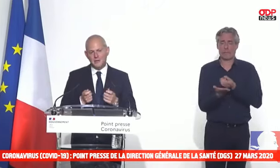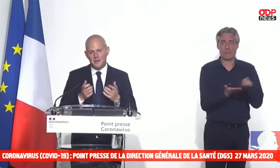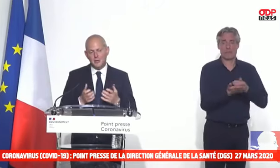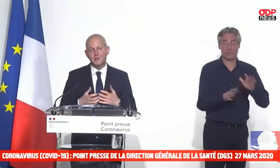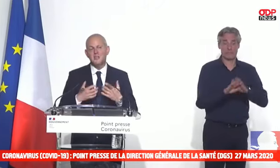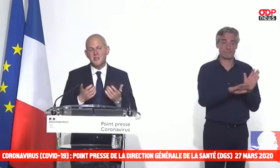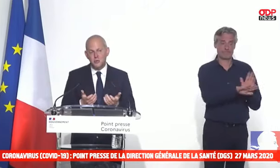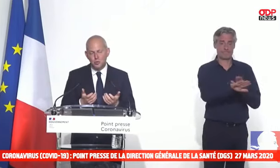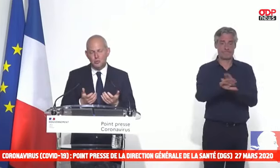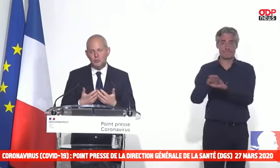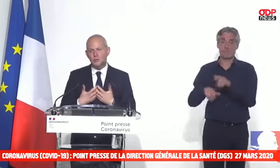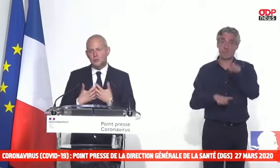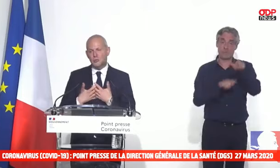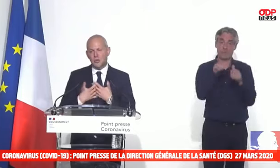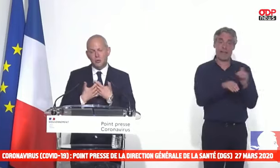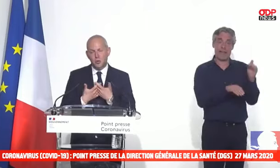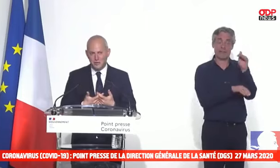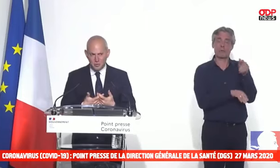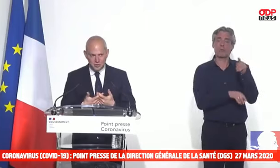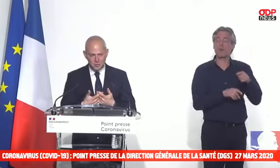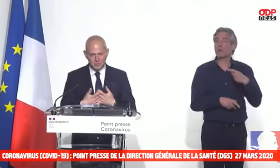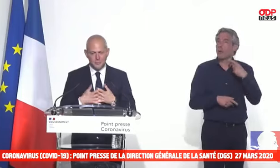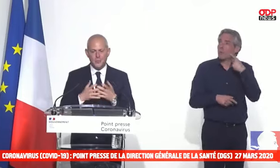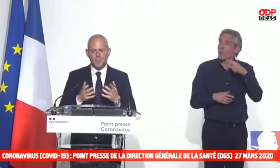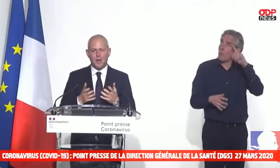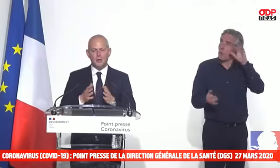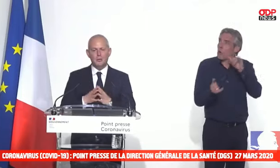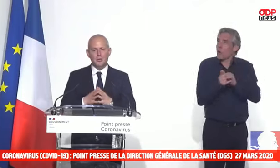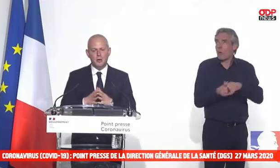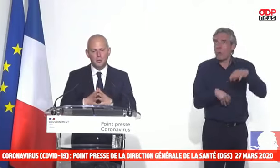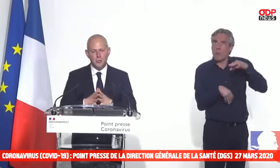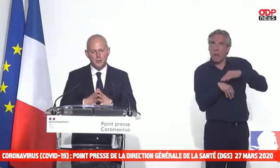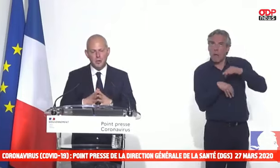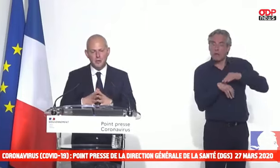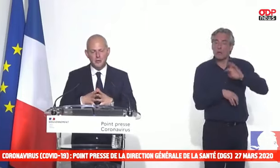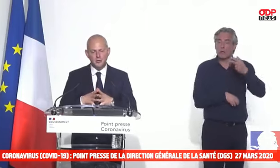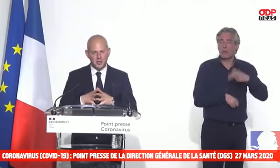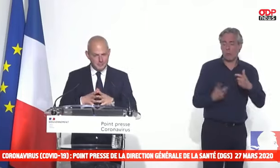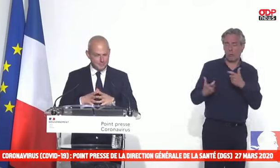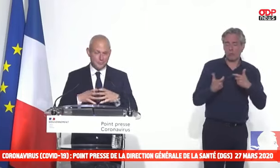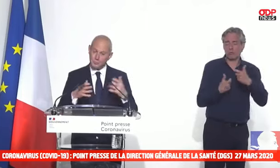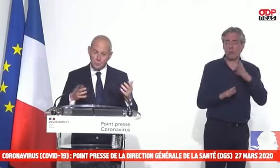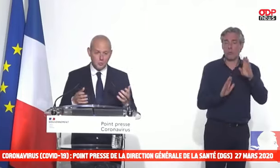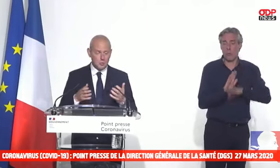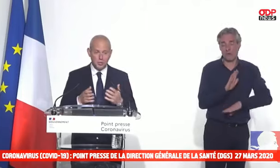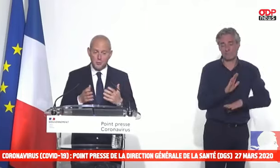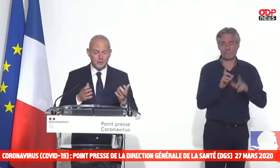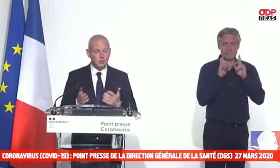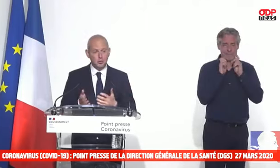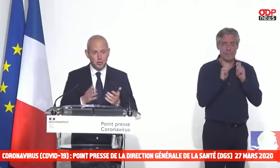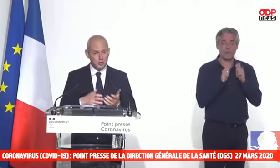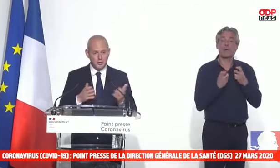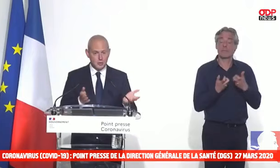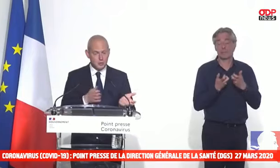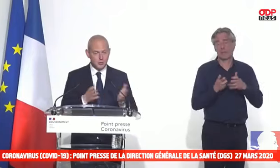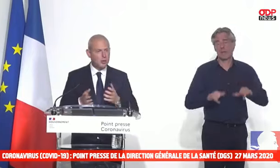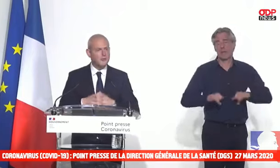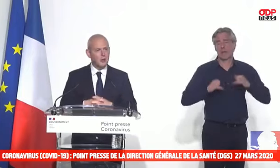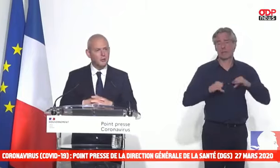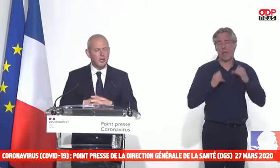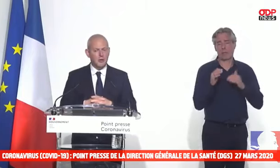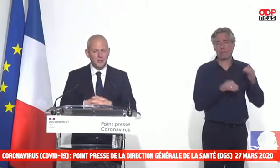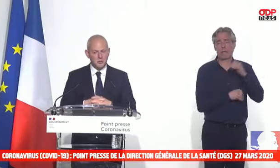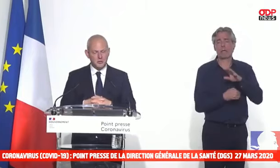à leur propre état de santé, notamment les adultes jeunes, les adultes entre 40 et 60 ans, qui en général supportent bien la fièvre,